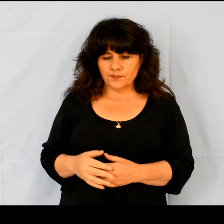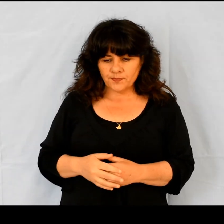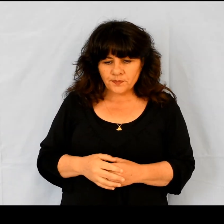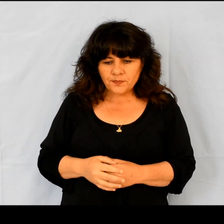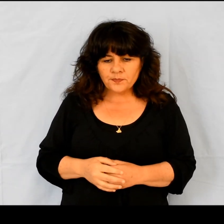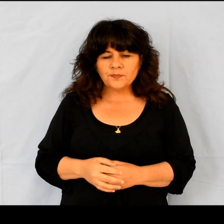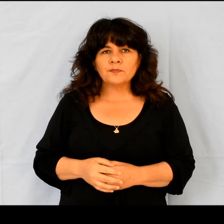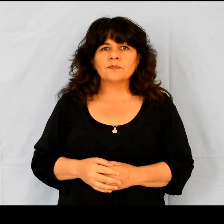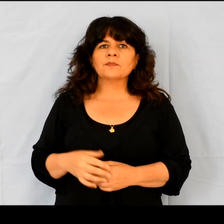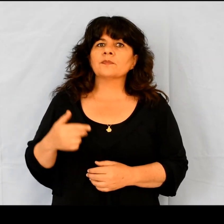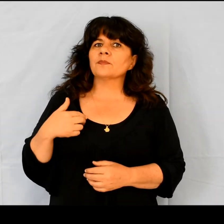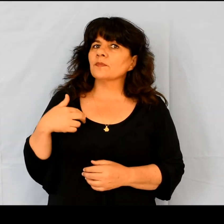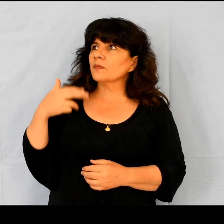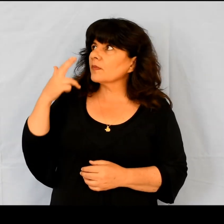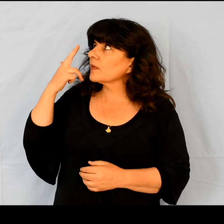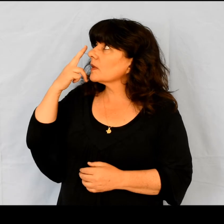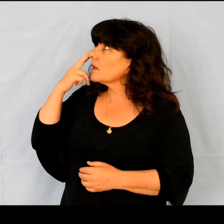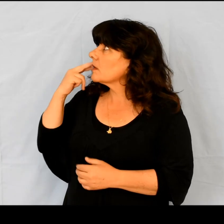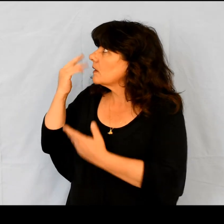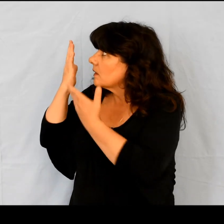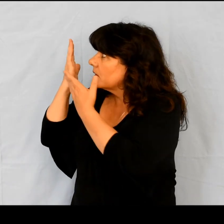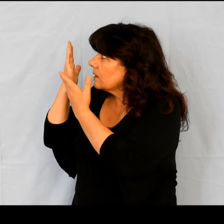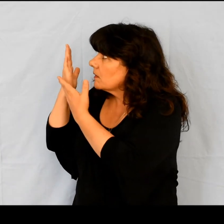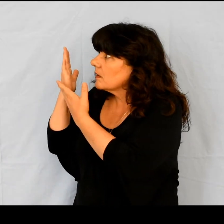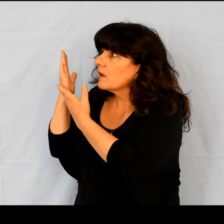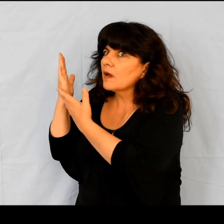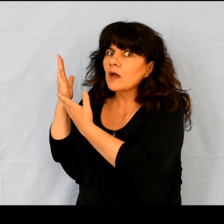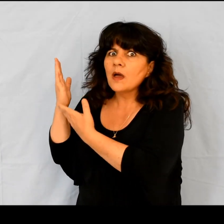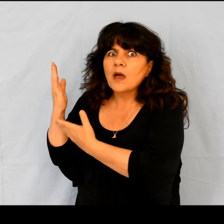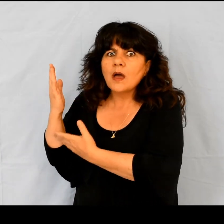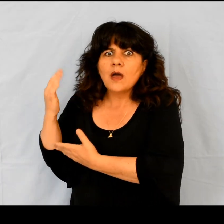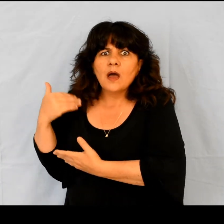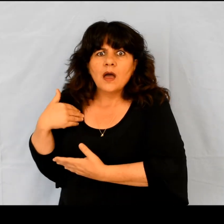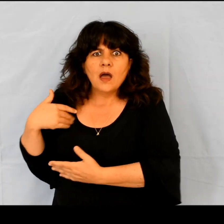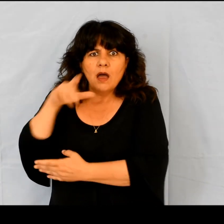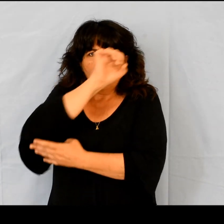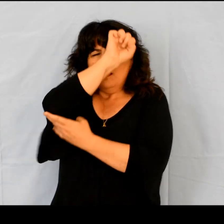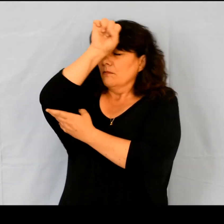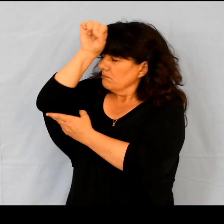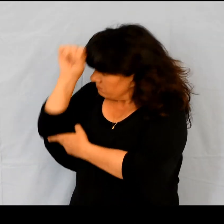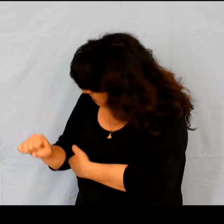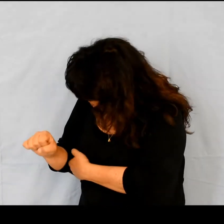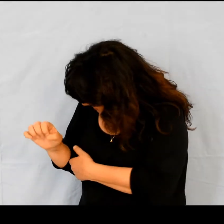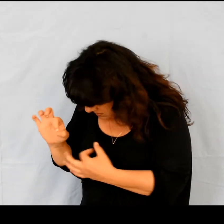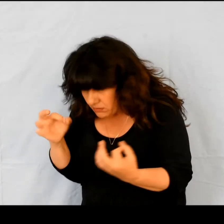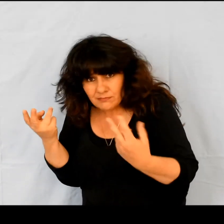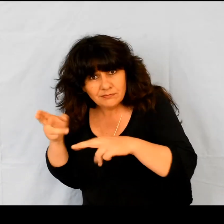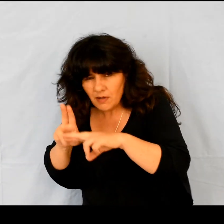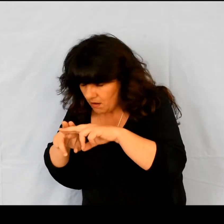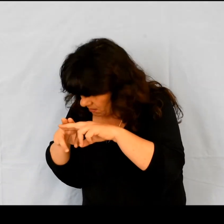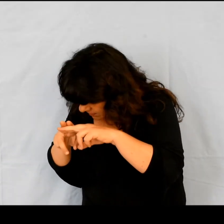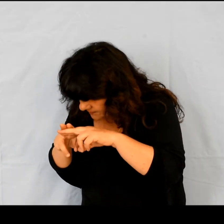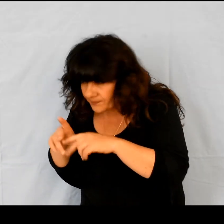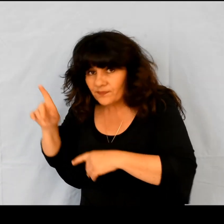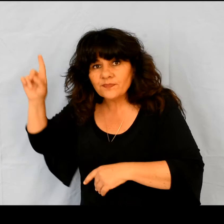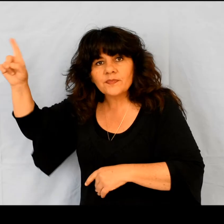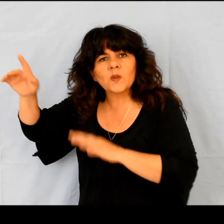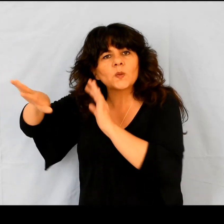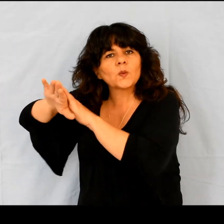Quand je le vis, je tombai à ses pieds comme mort, mais il posa sur moi sa main droite en